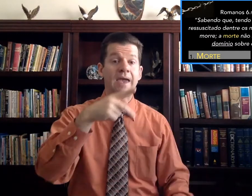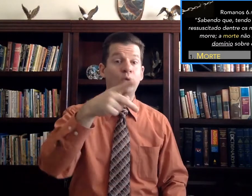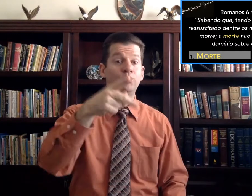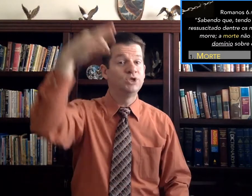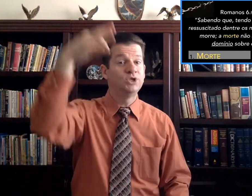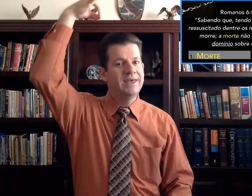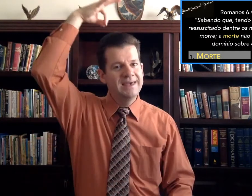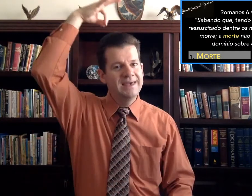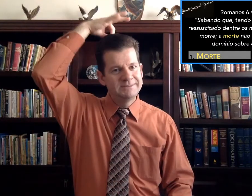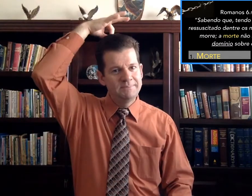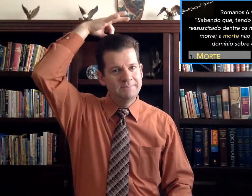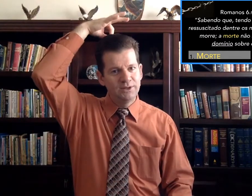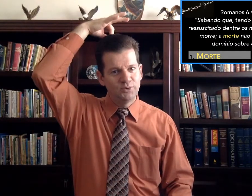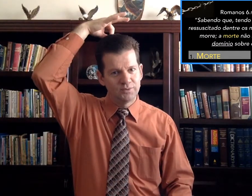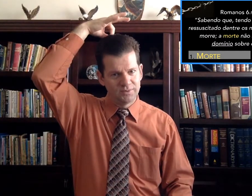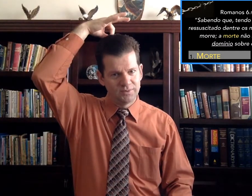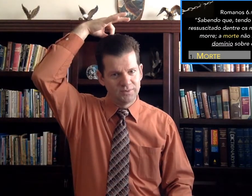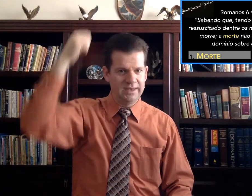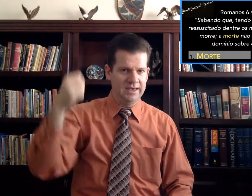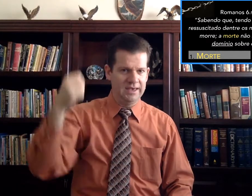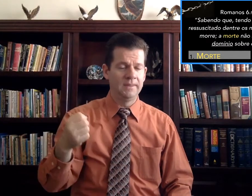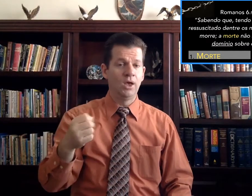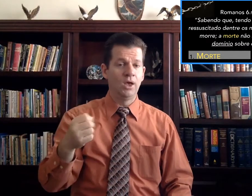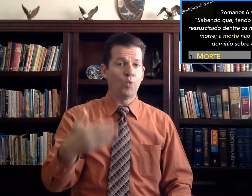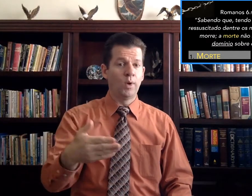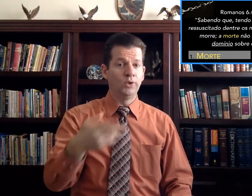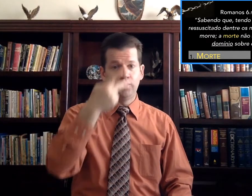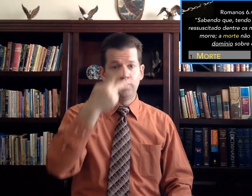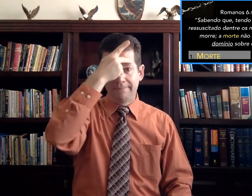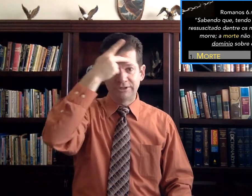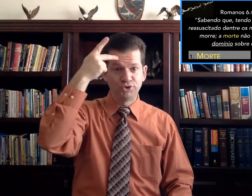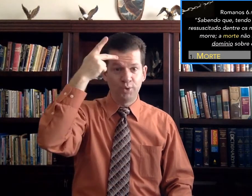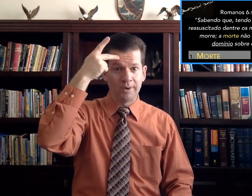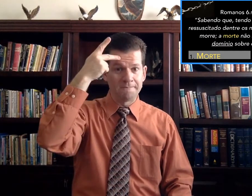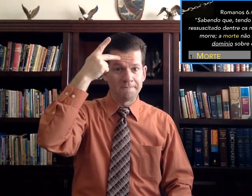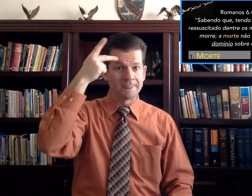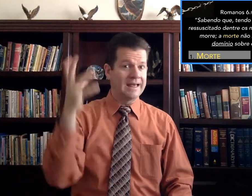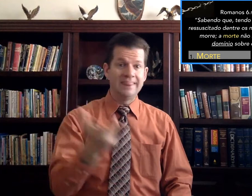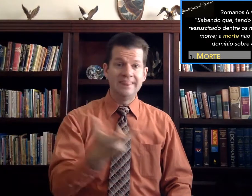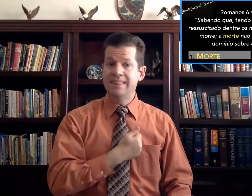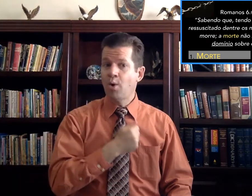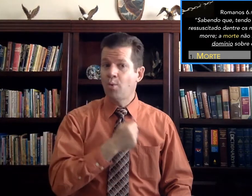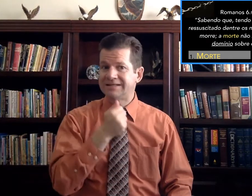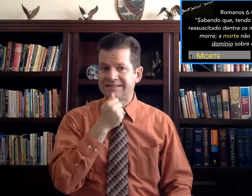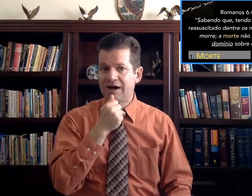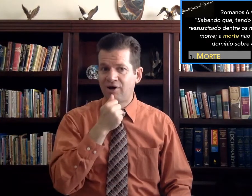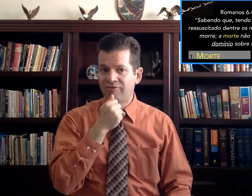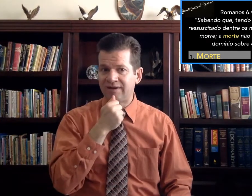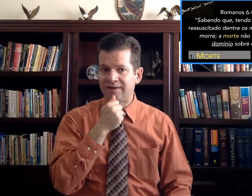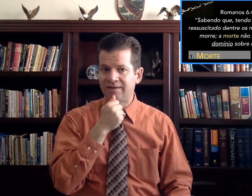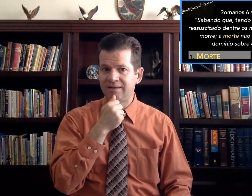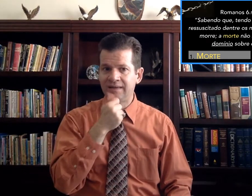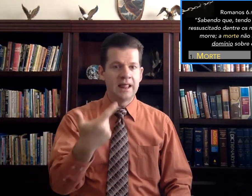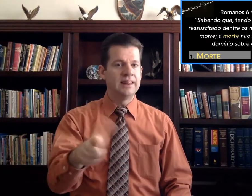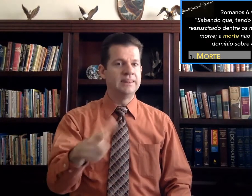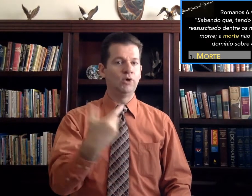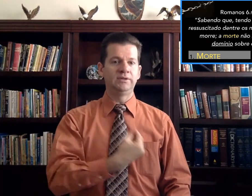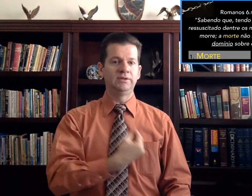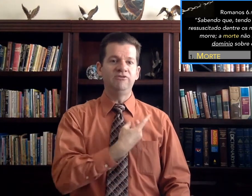o seu espírito. Okay? Quando a pessoa não é salva, não tem